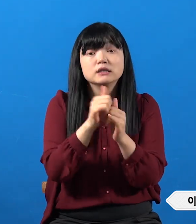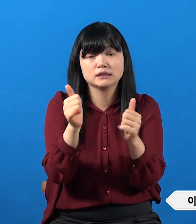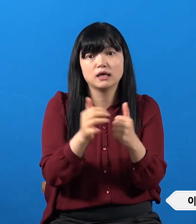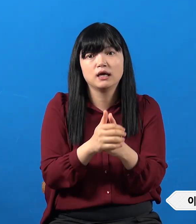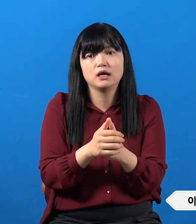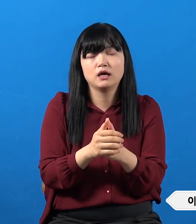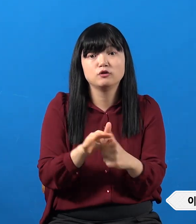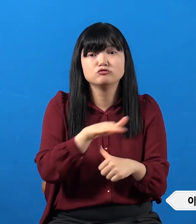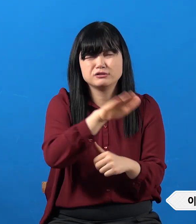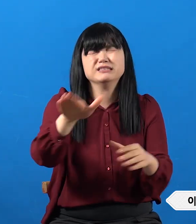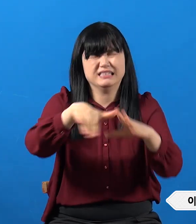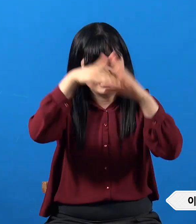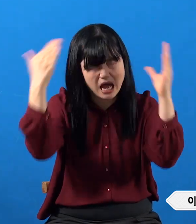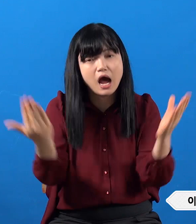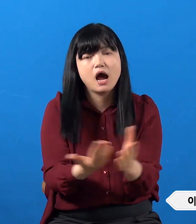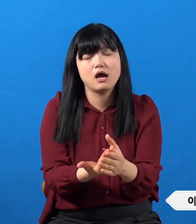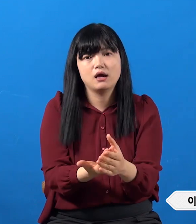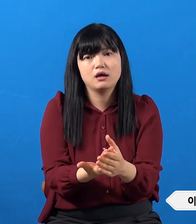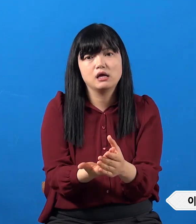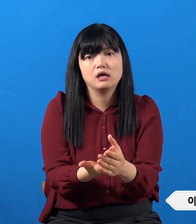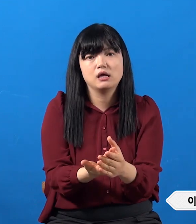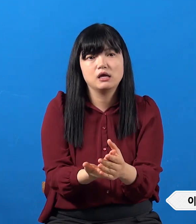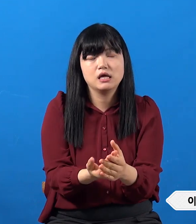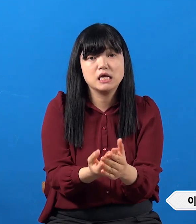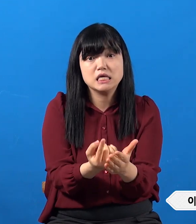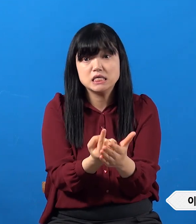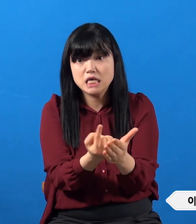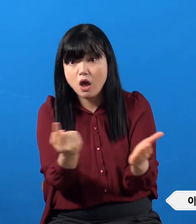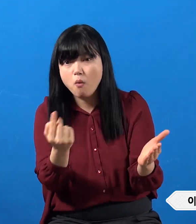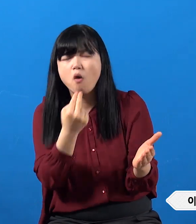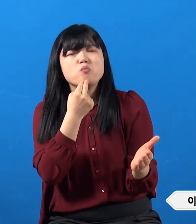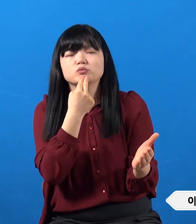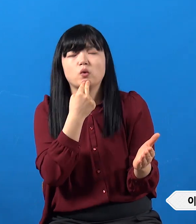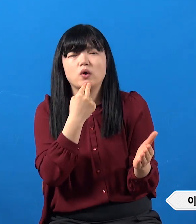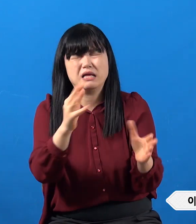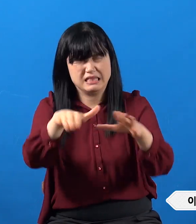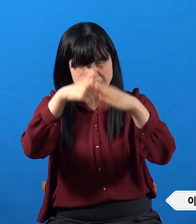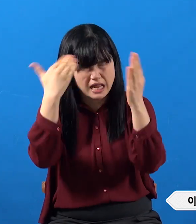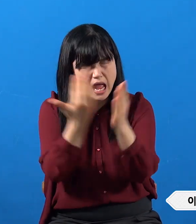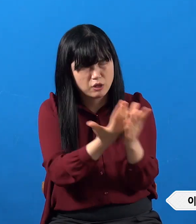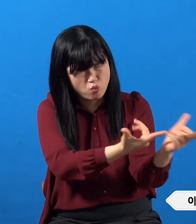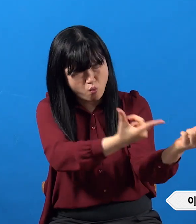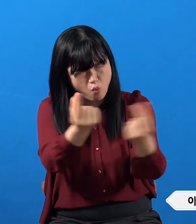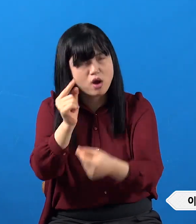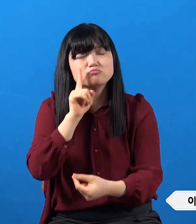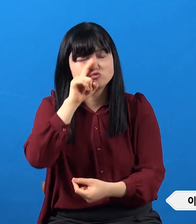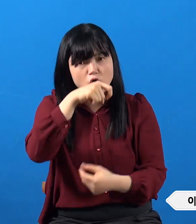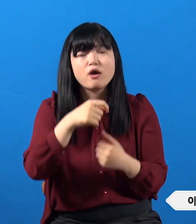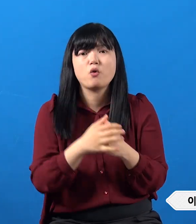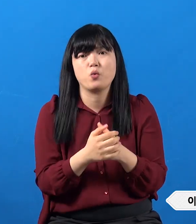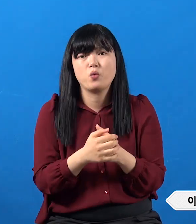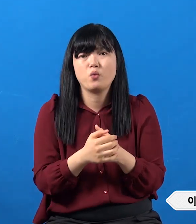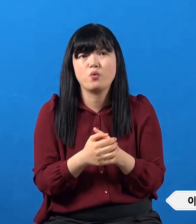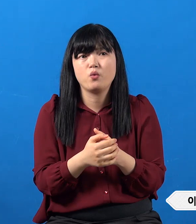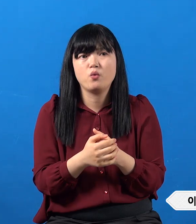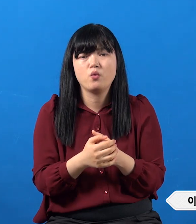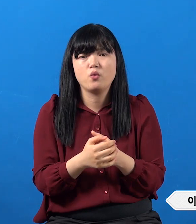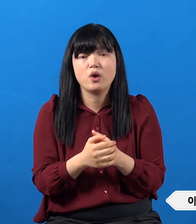자다. 우리는 다 no exception, 예외가 없어요. 우리가 다 부정해요. 이